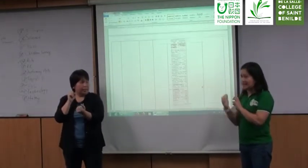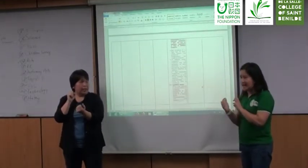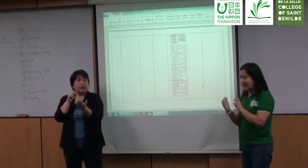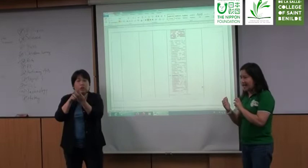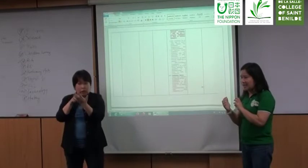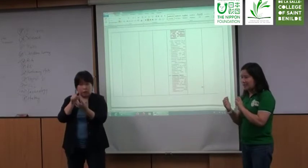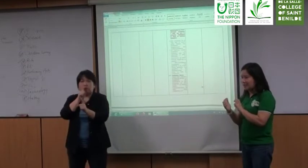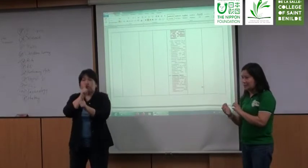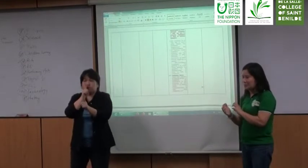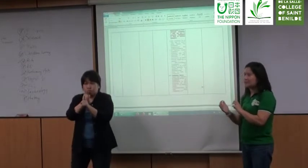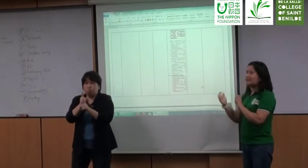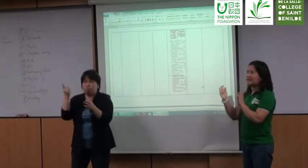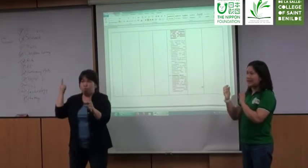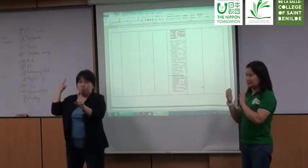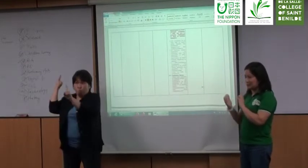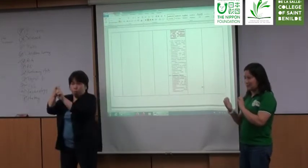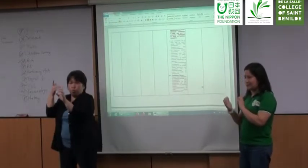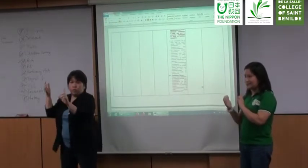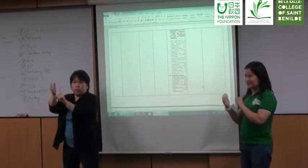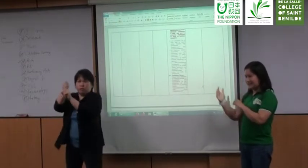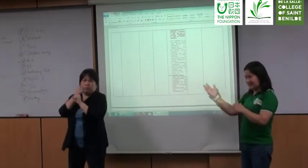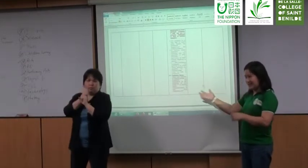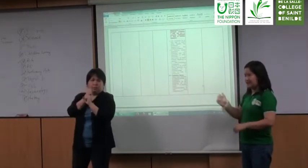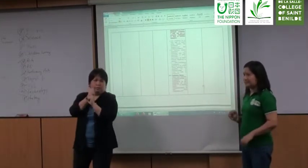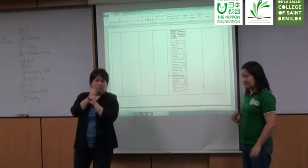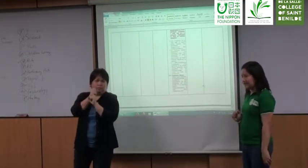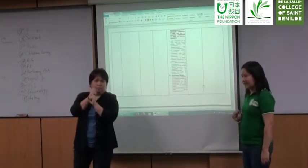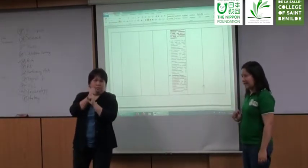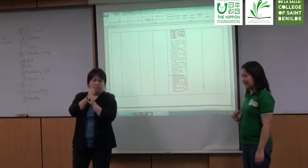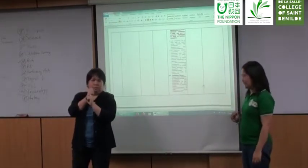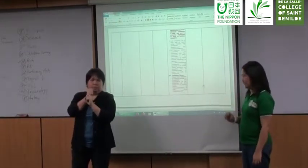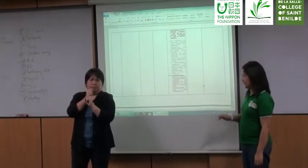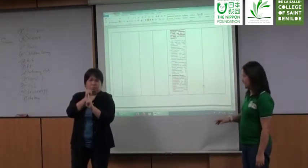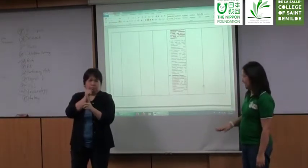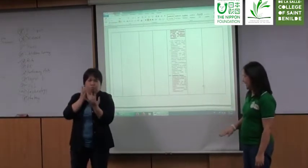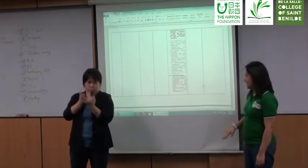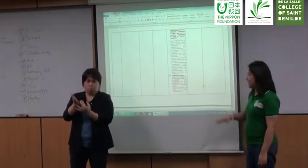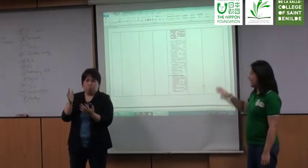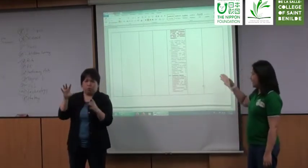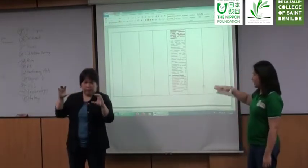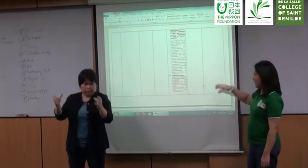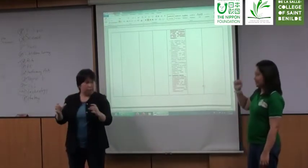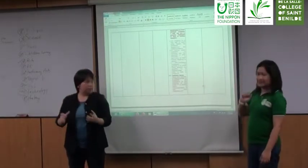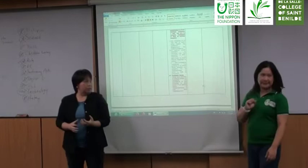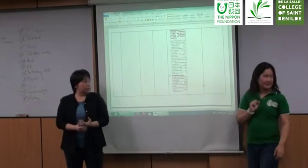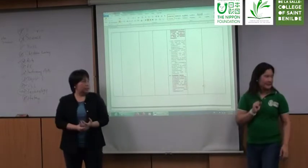nakuha pa nila yung lesson mo na pinag-aralan mo. Okay?